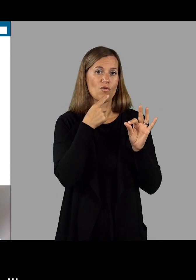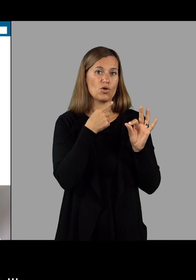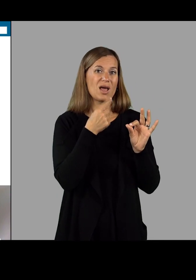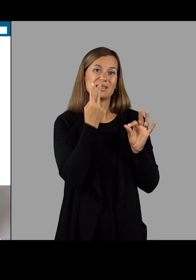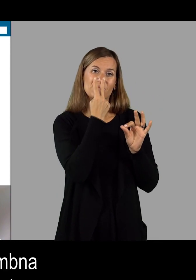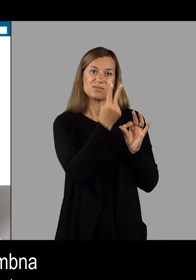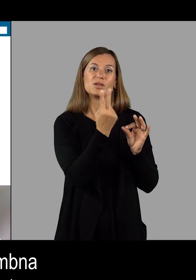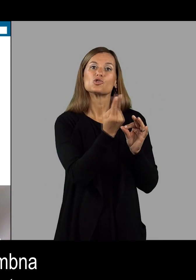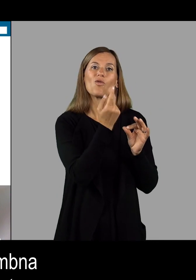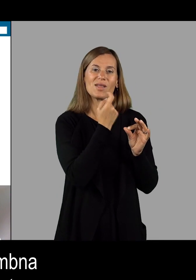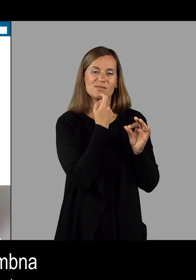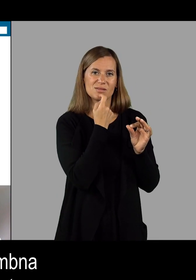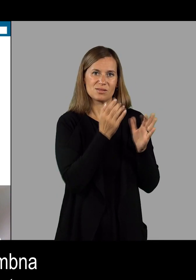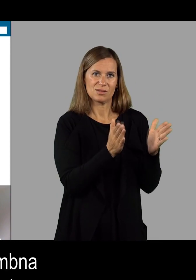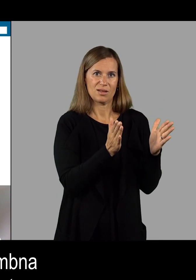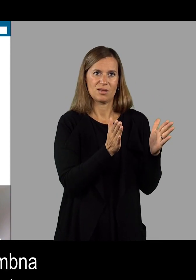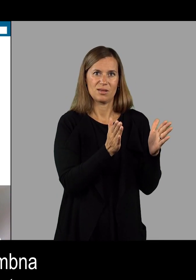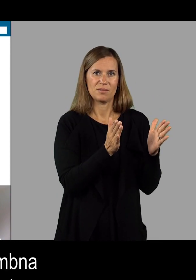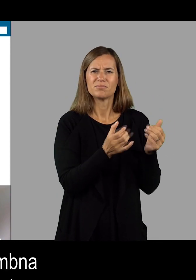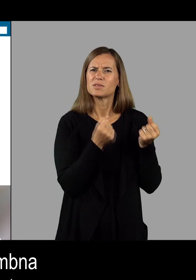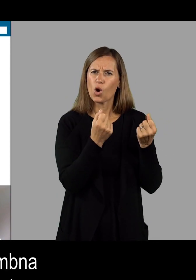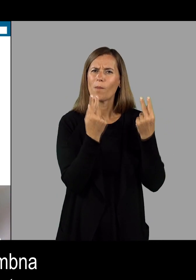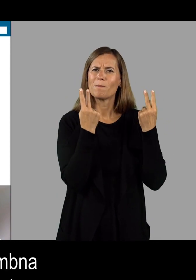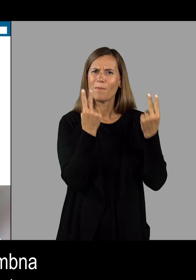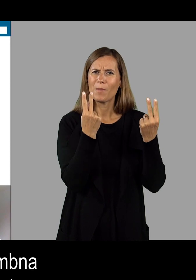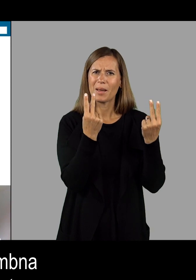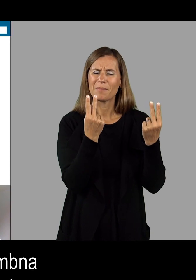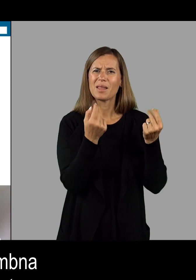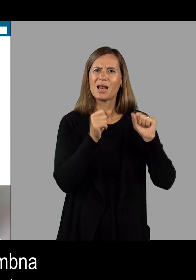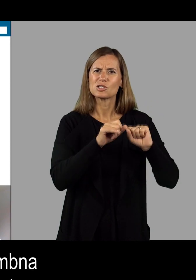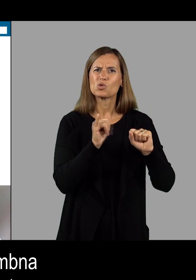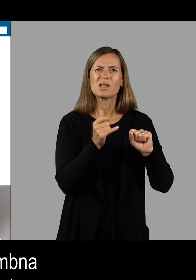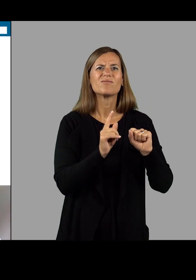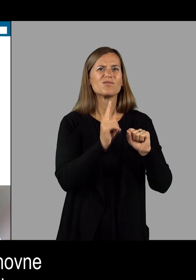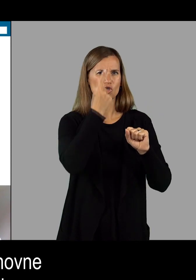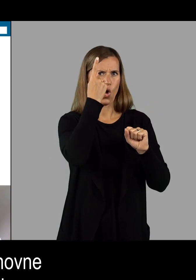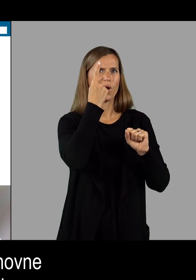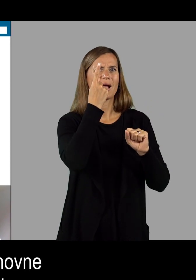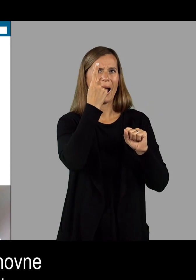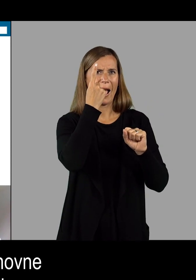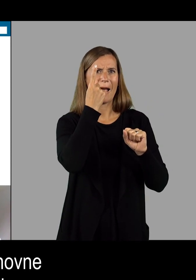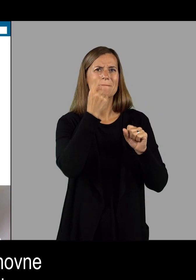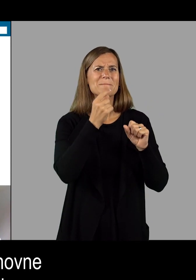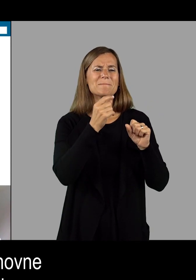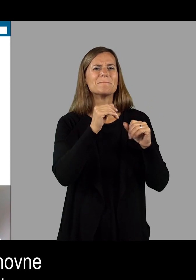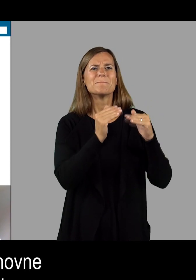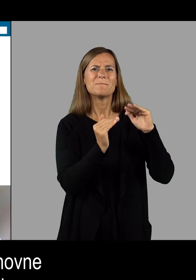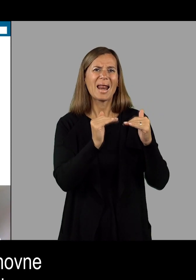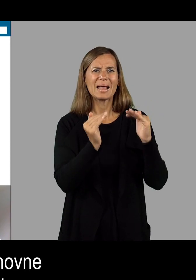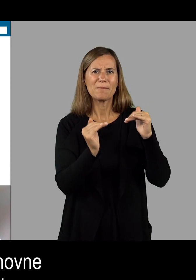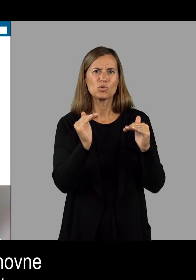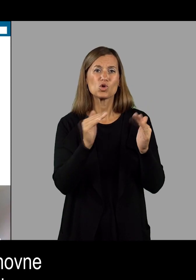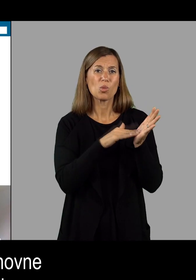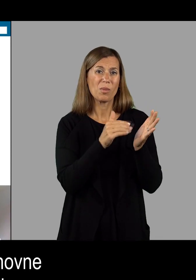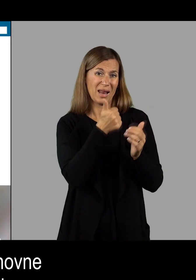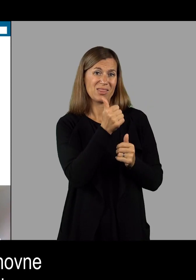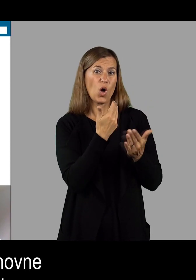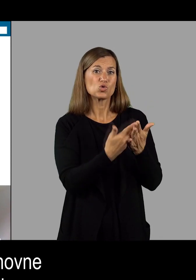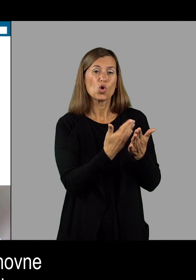z vidika slovenščine, je zelo pomembna lastnost visoka pregibnost, kjer gre za to, da iz ene